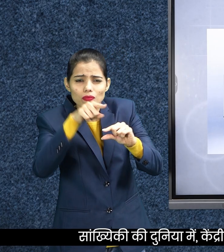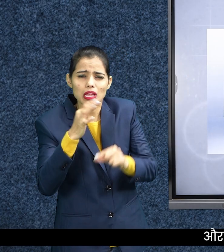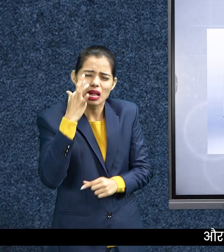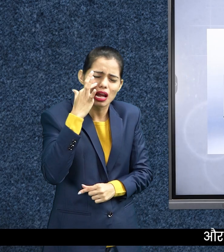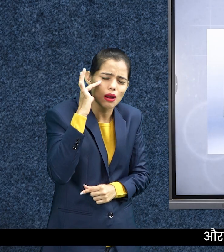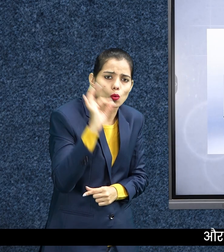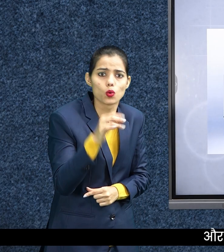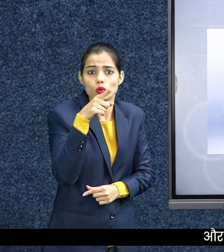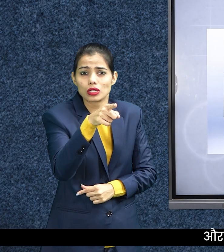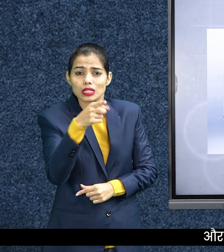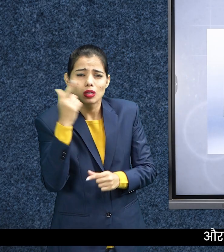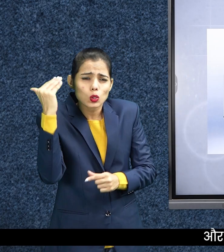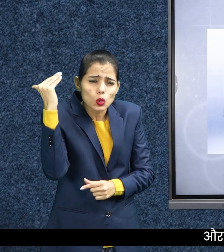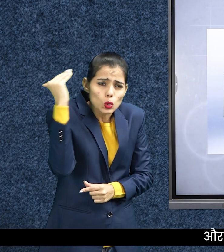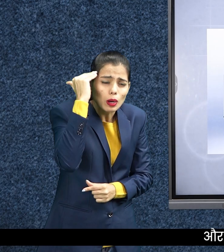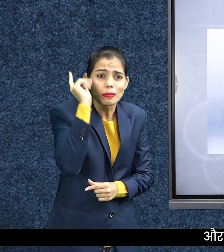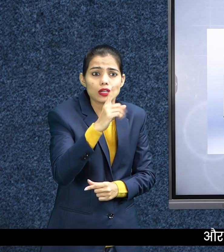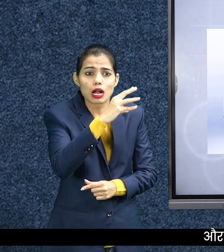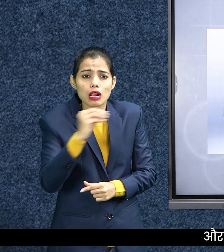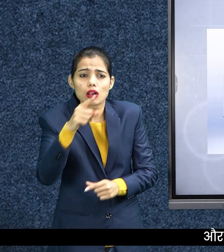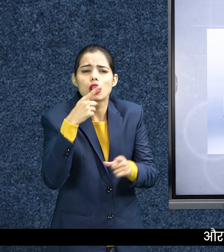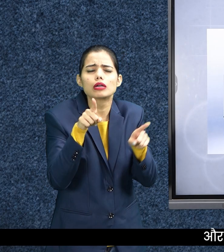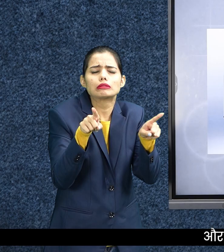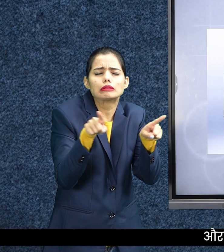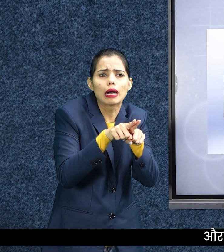और विश्लेषण के लिए महत्वपूर्ण है।